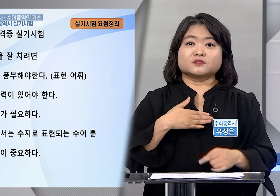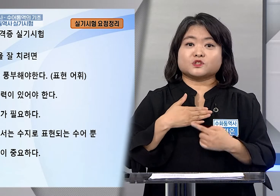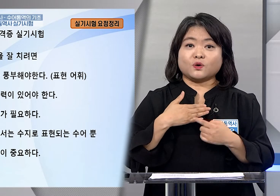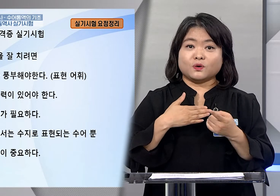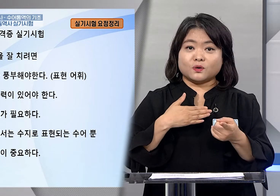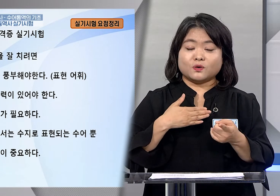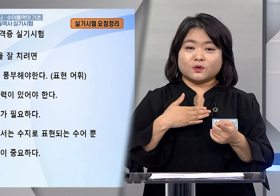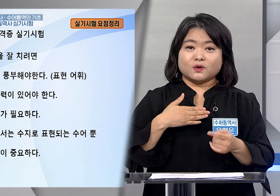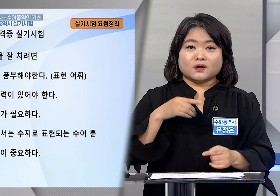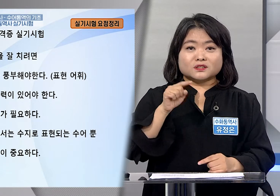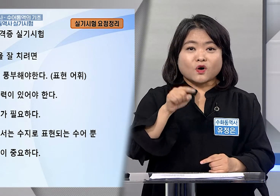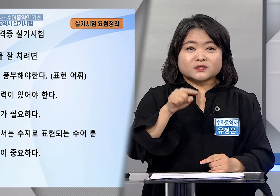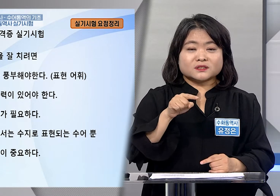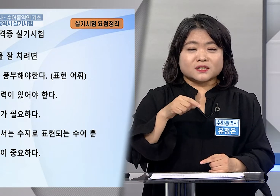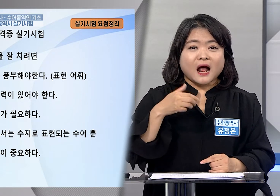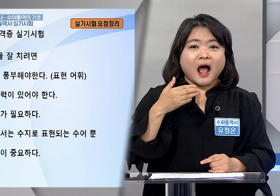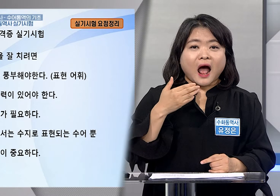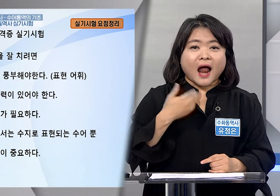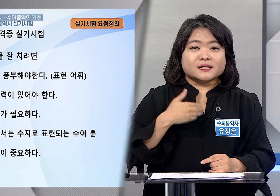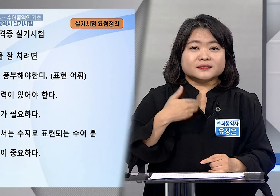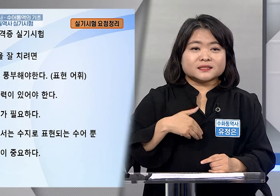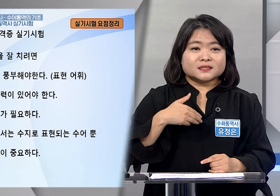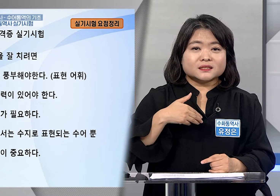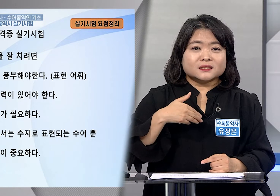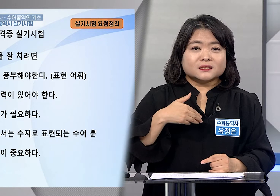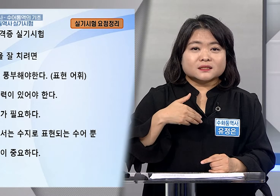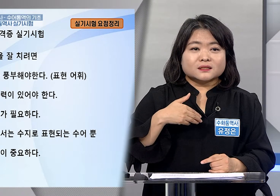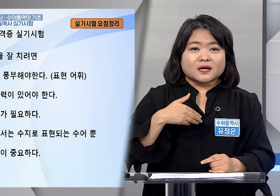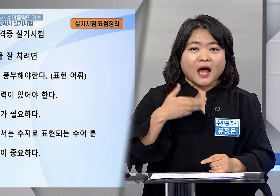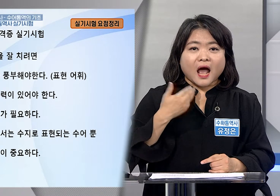그렇죠? 그것을 알지 아는